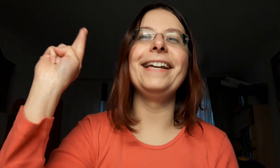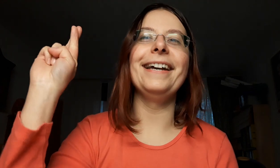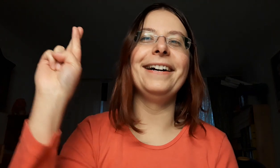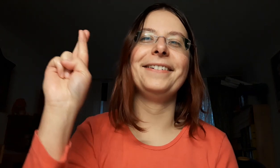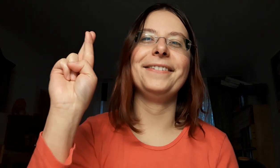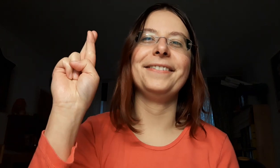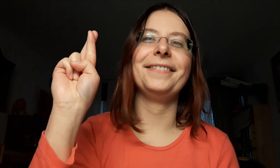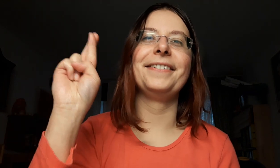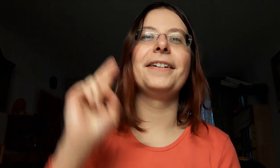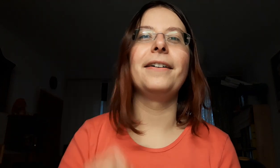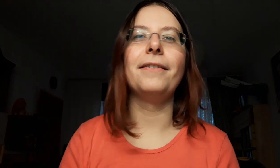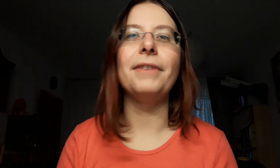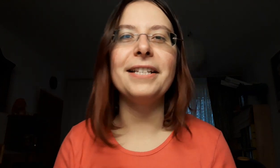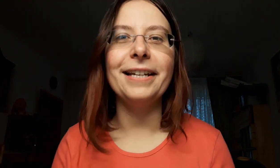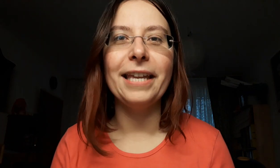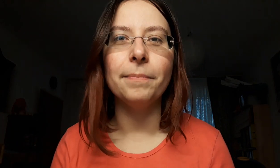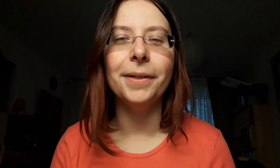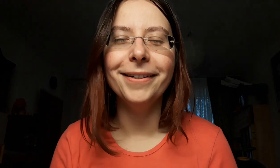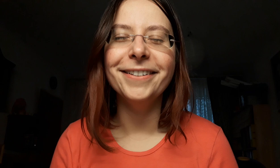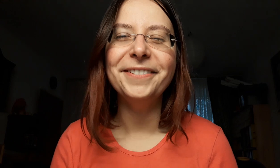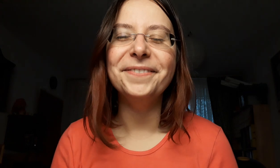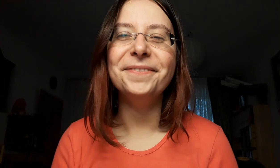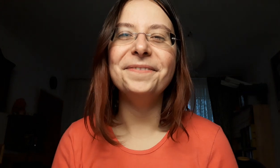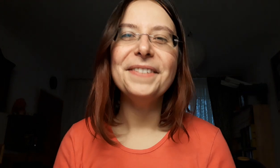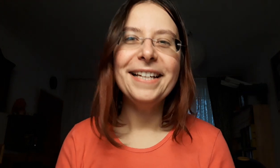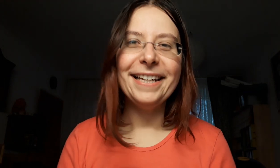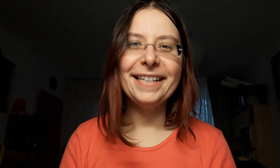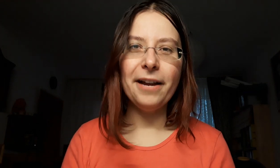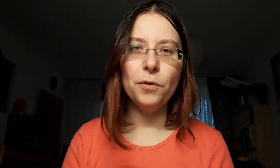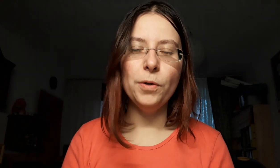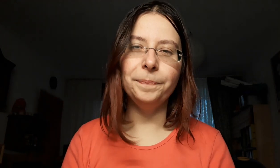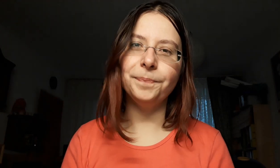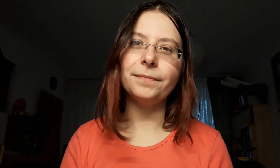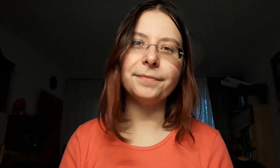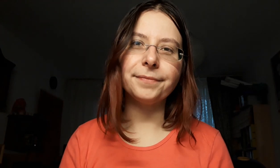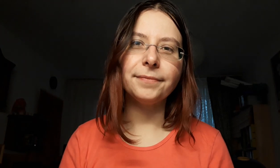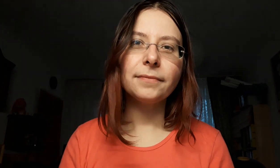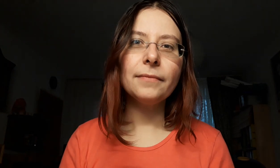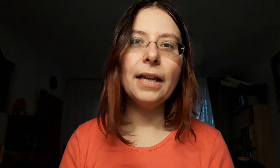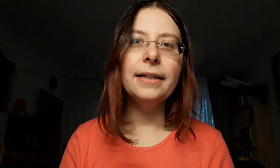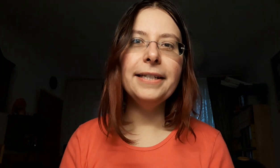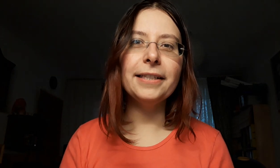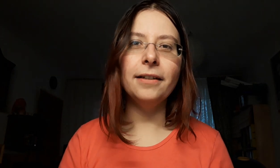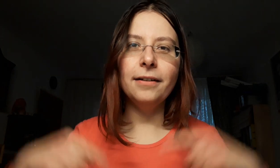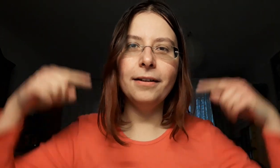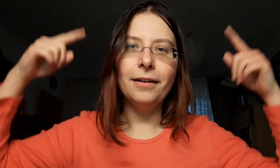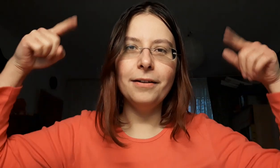A-S-S-E-R was ergeben. Jawohl. Ich